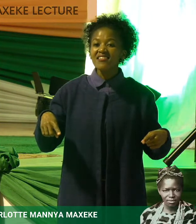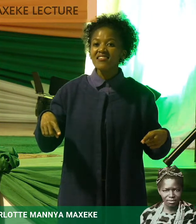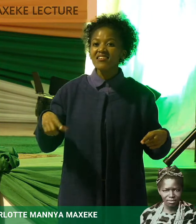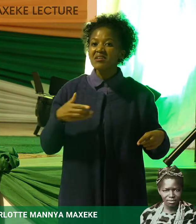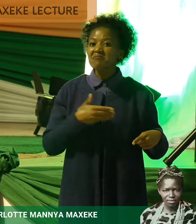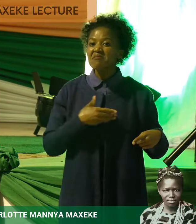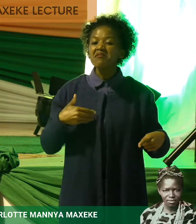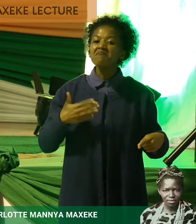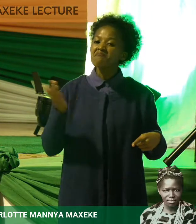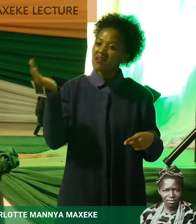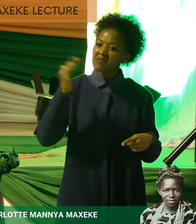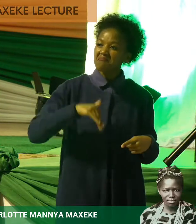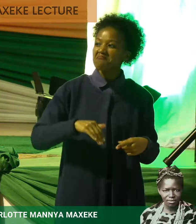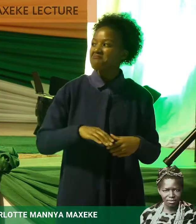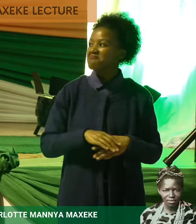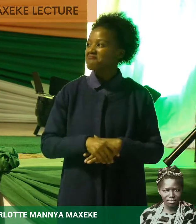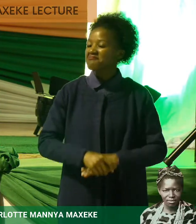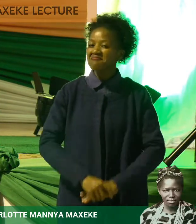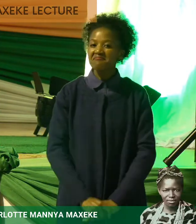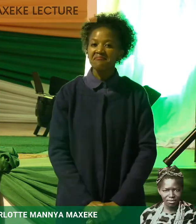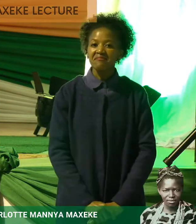Mama, Isa.